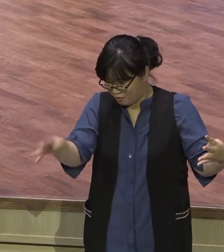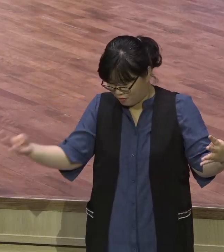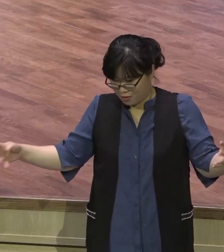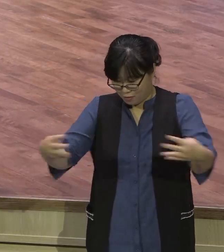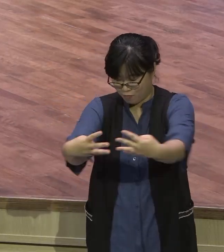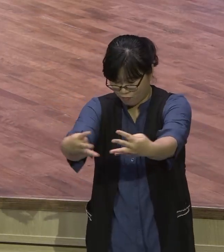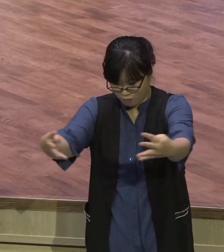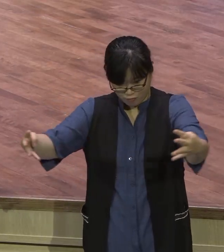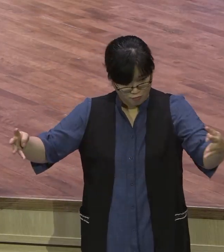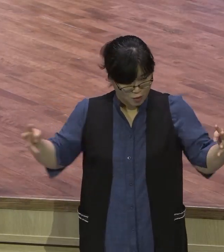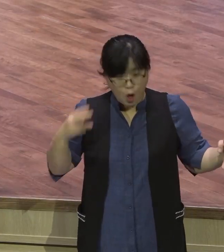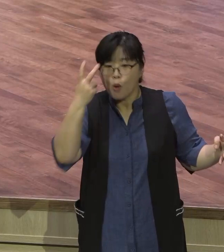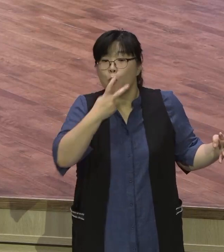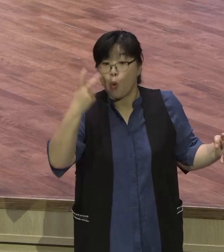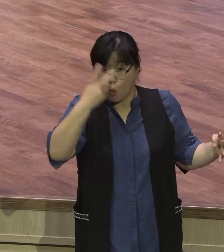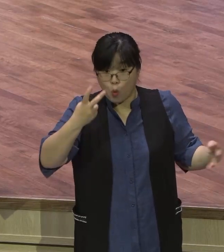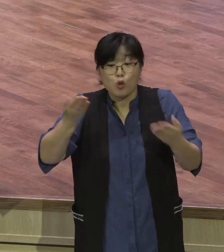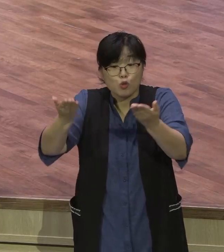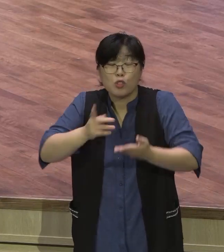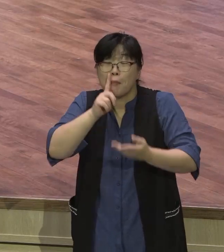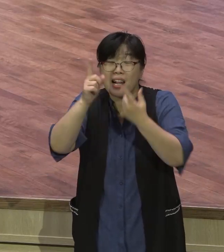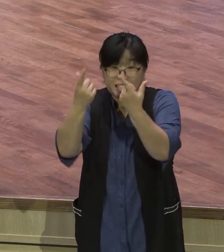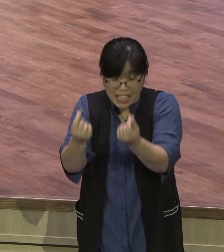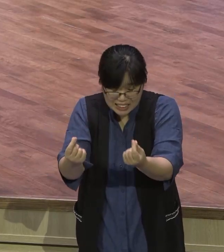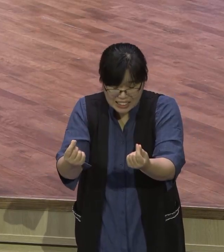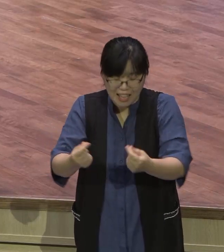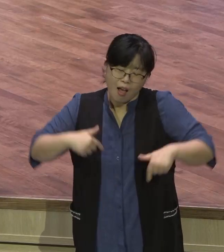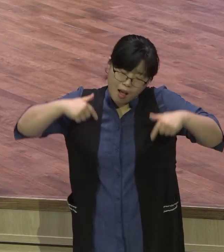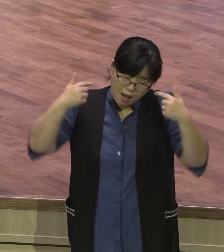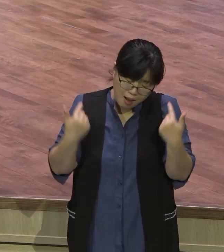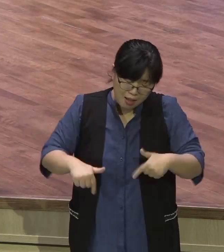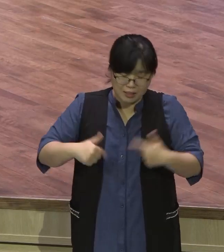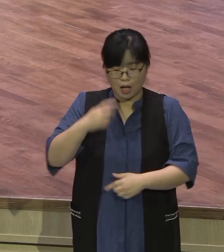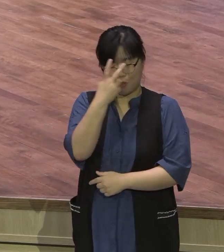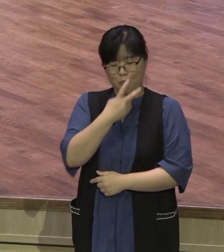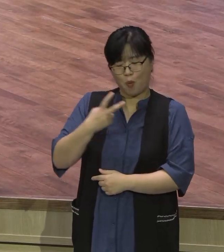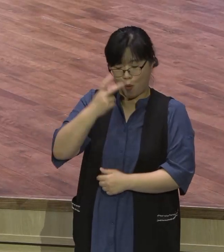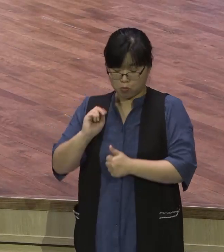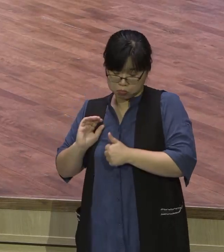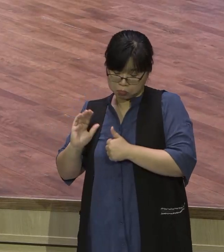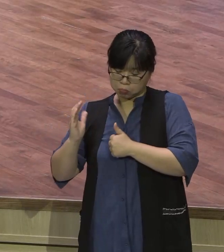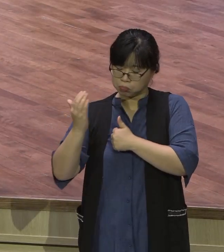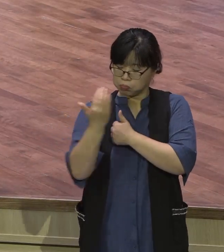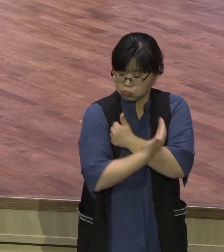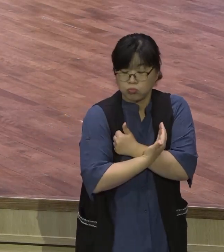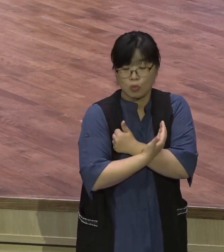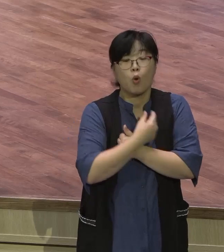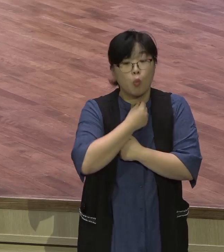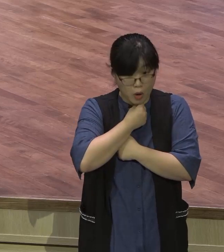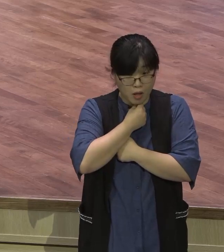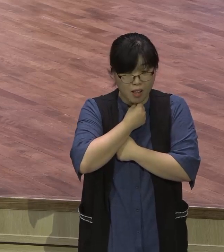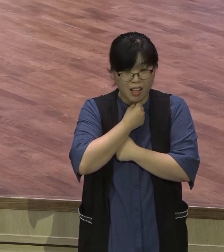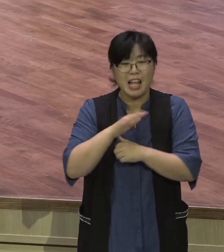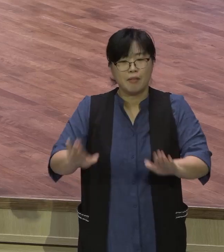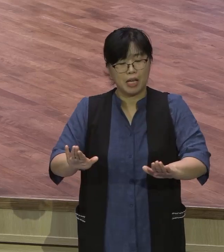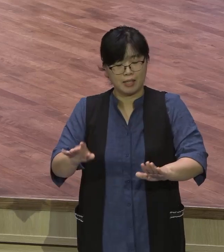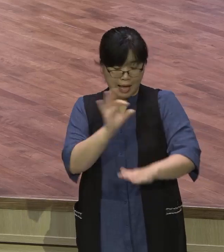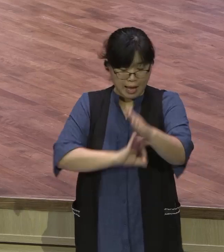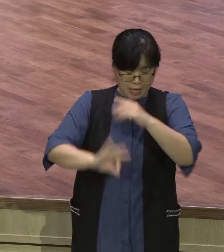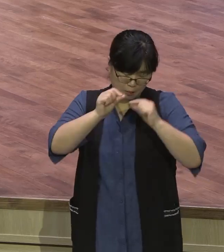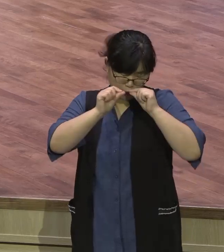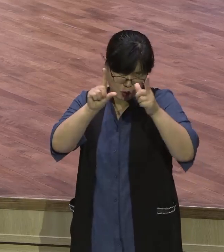재료부터 지켜주신다 저는 매일 기도하고 있어요. 하나님 코로나19 바리세사 우리의 가족을 지켜주옵사사